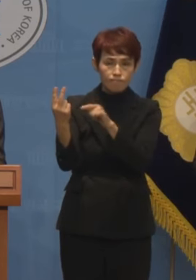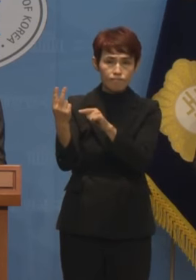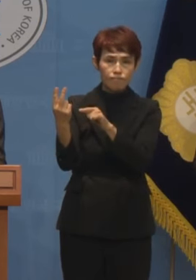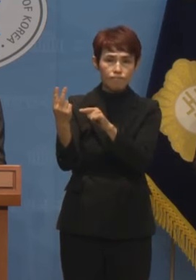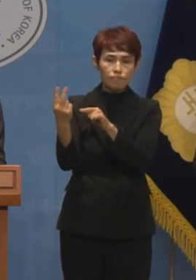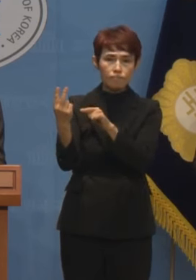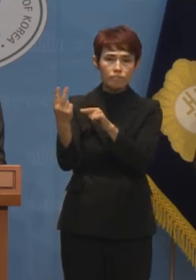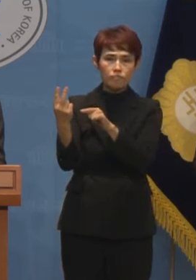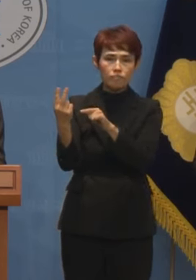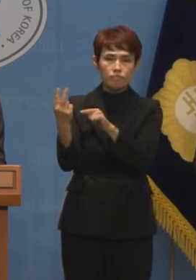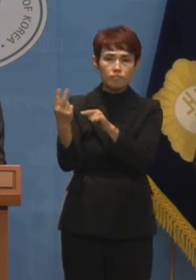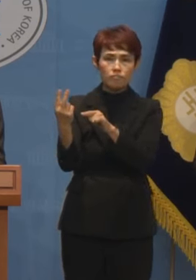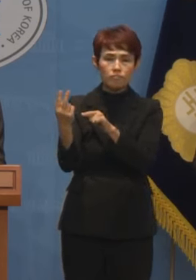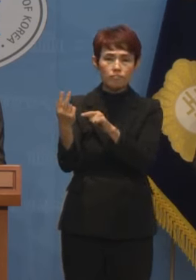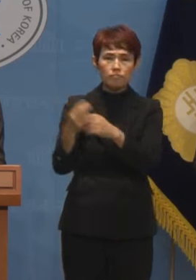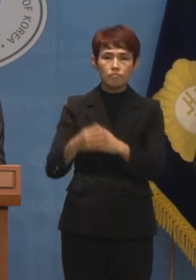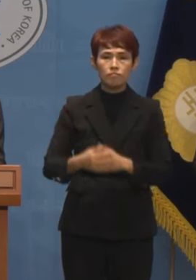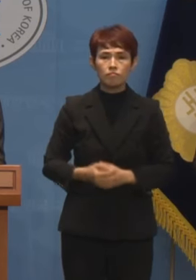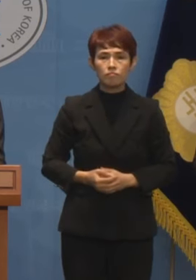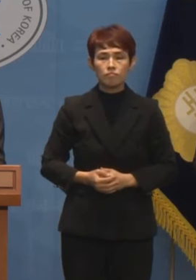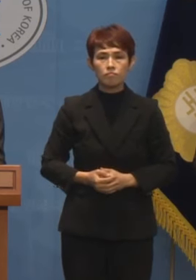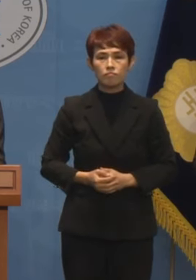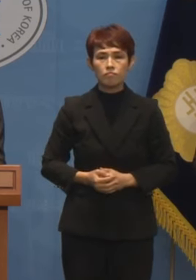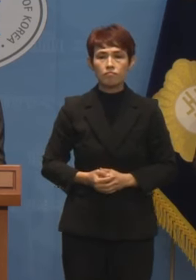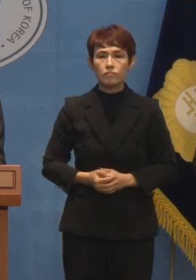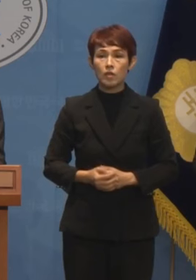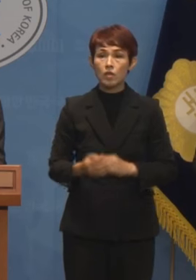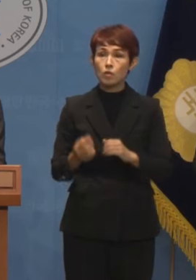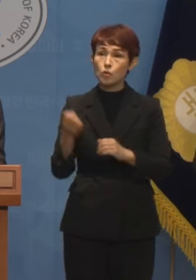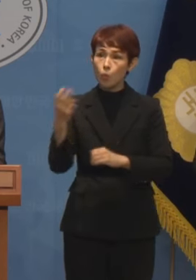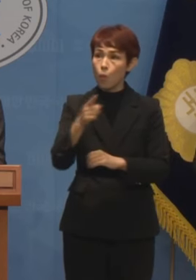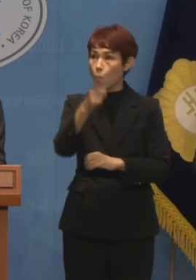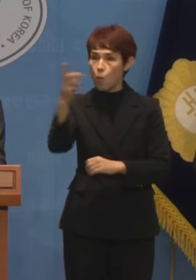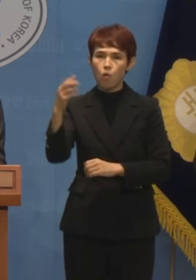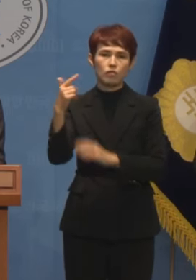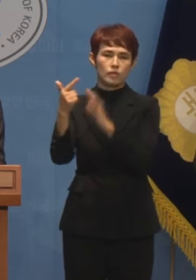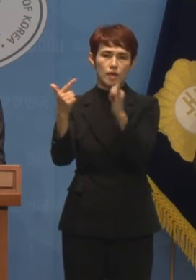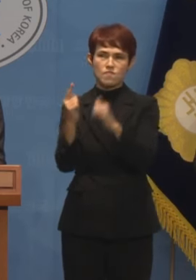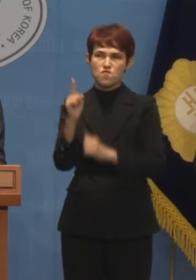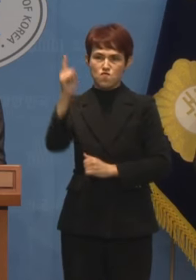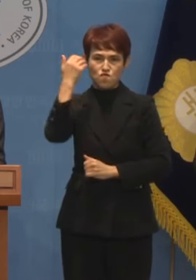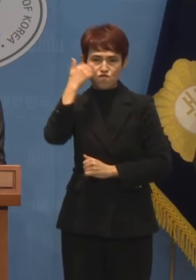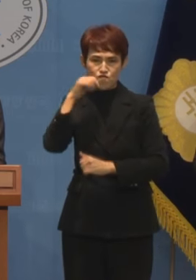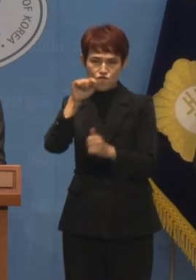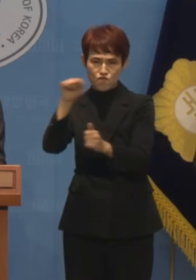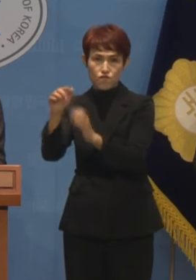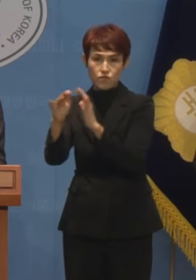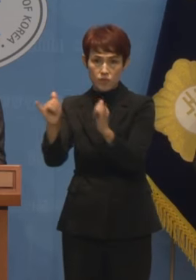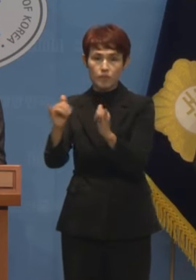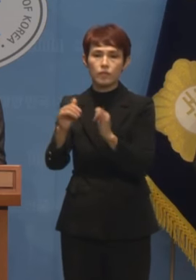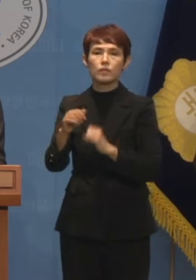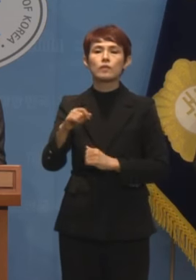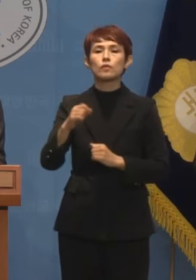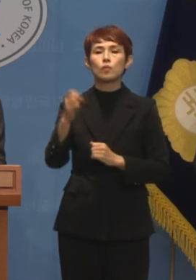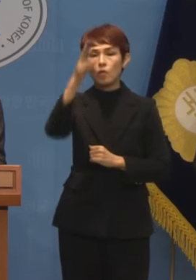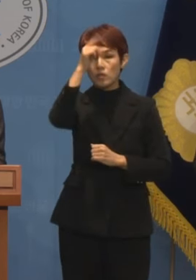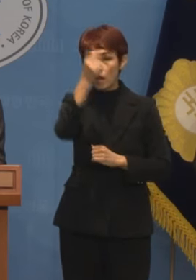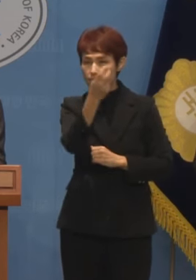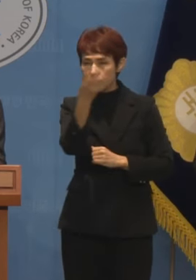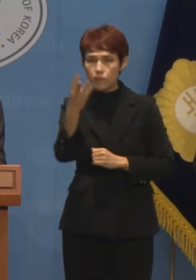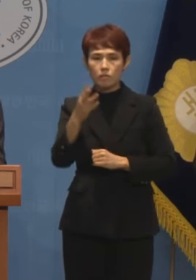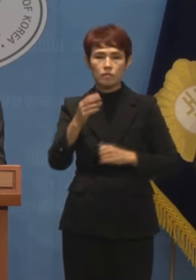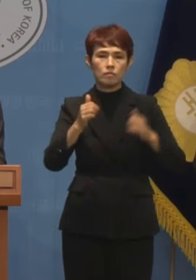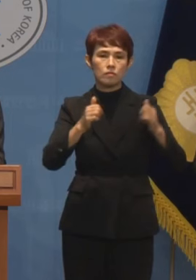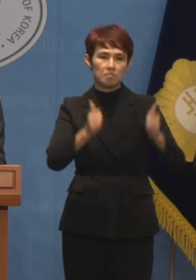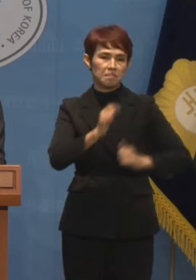당시 지휘체계에 있던 경찰 지휘부 6인과 함께 과도한 폭력을 행사한 기동대원들을 고소,